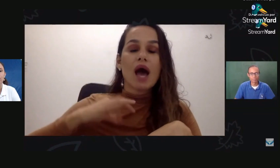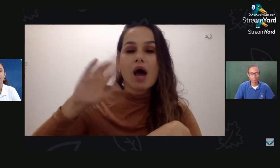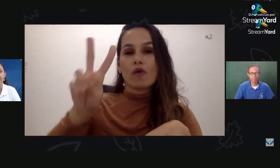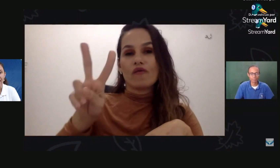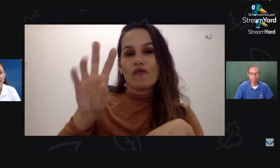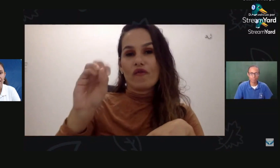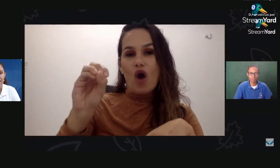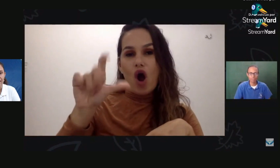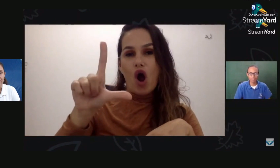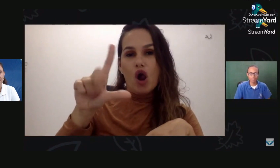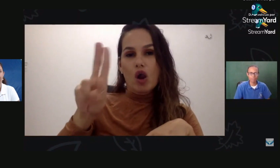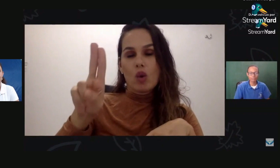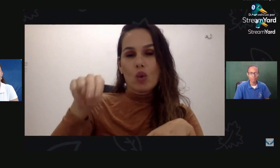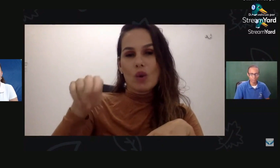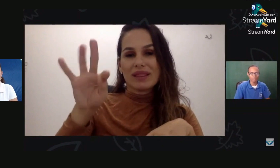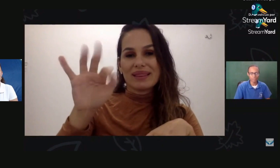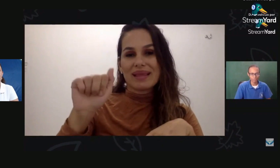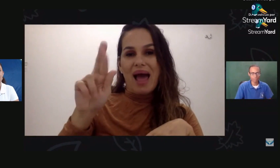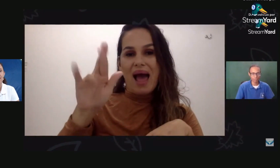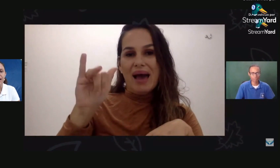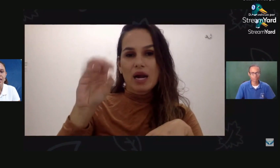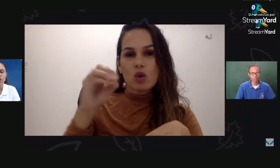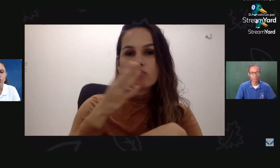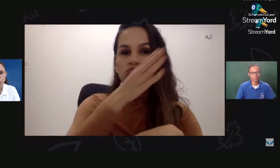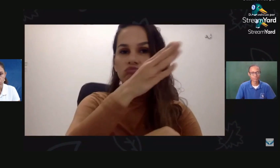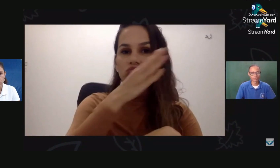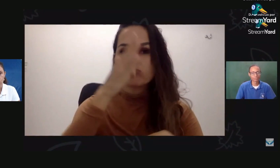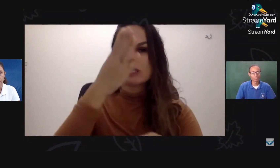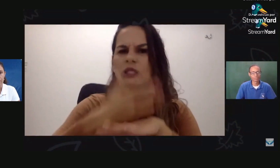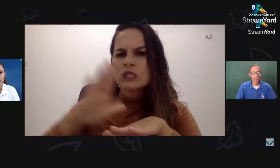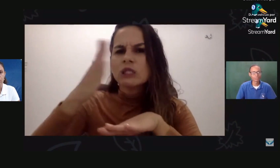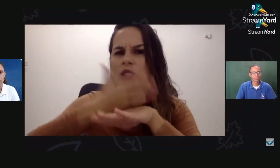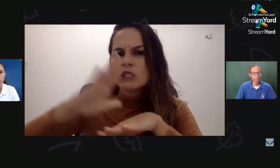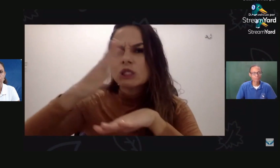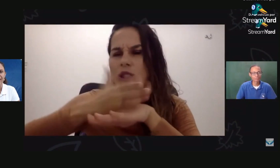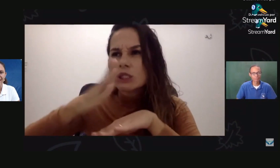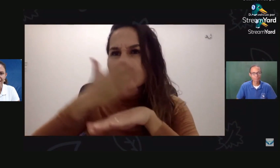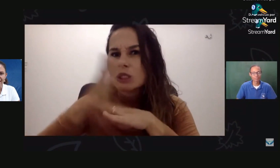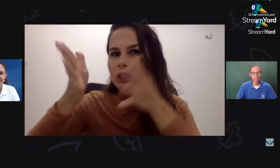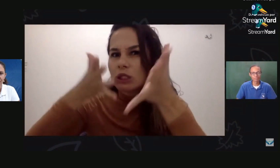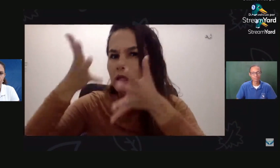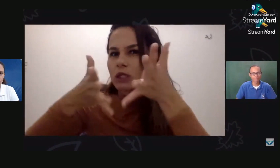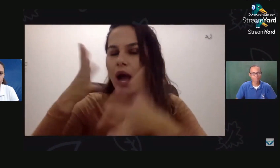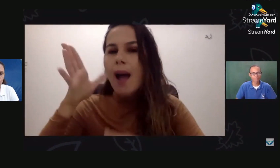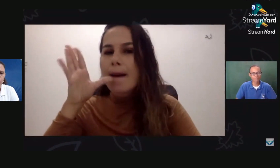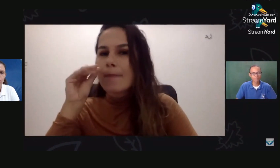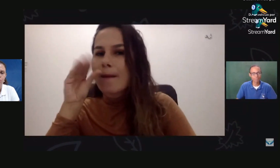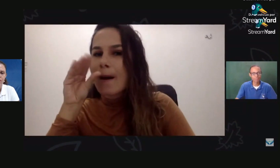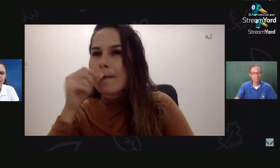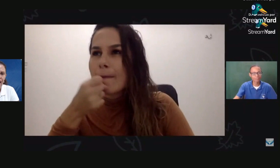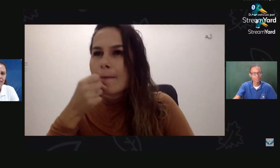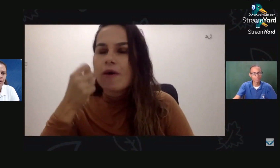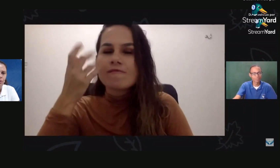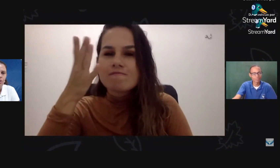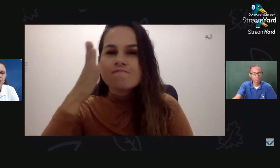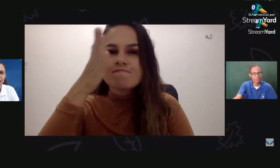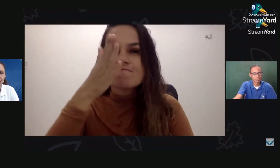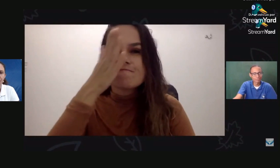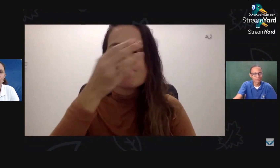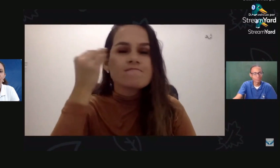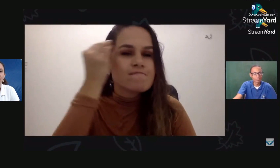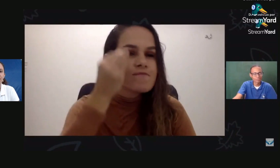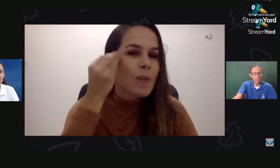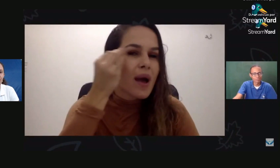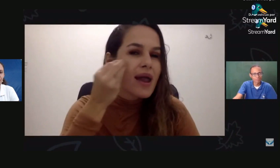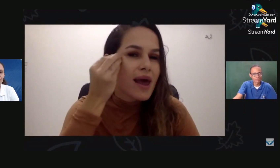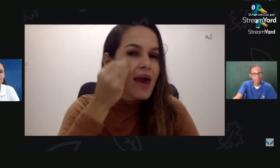questão voluntária, né? De estar ali junto com a pessoa surda, ir até os surdos, buscar, ter